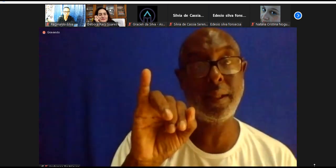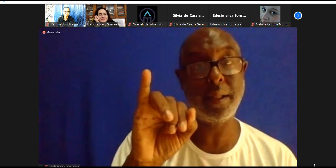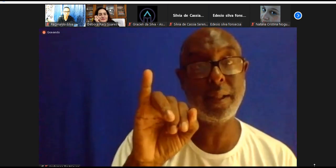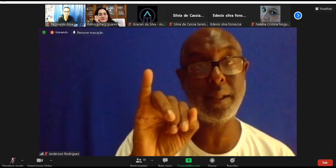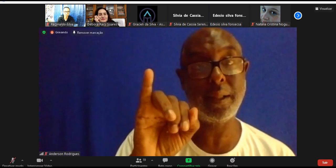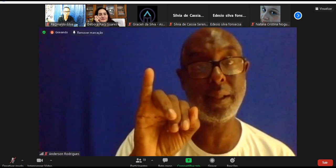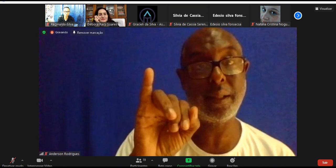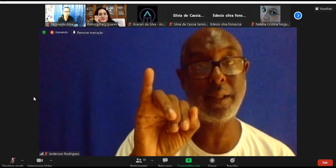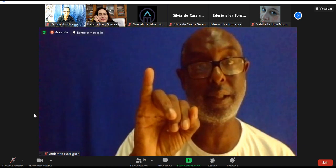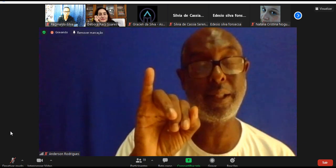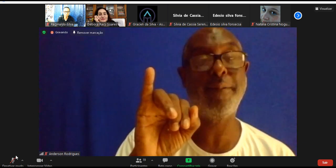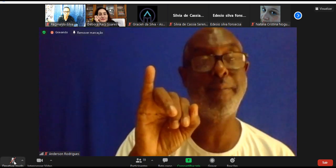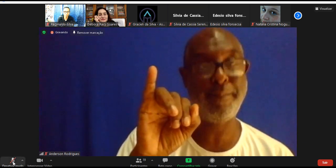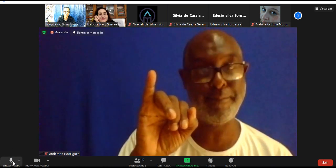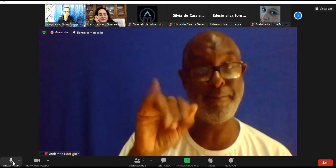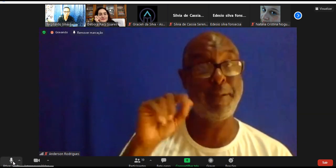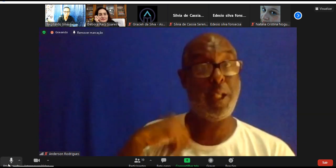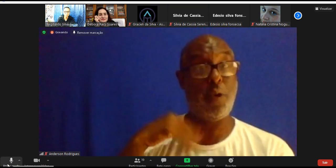escola.